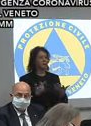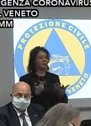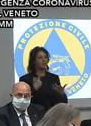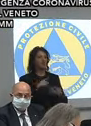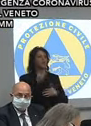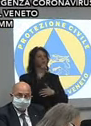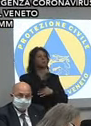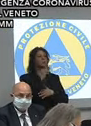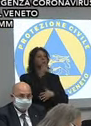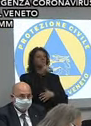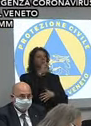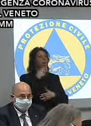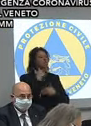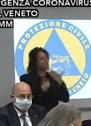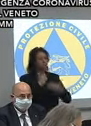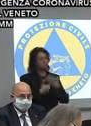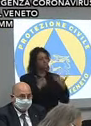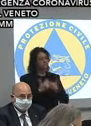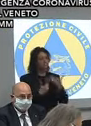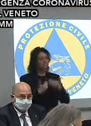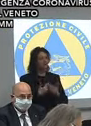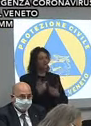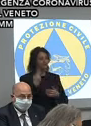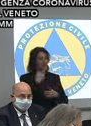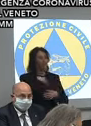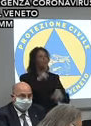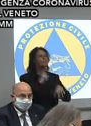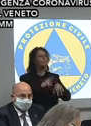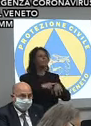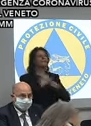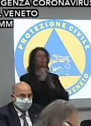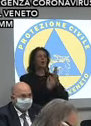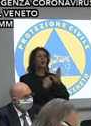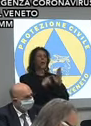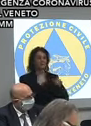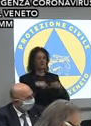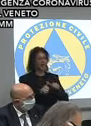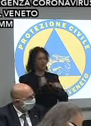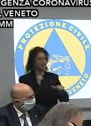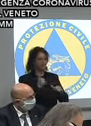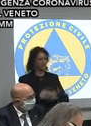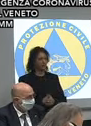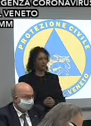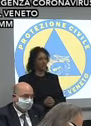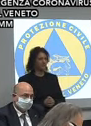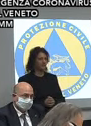tant'è vero che arriviamo in maniera anticipata rispetto al cronoprogramma. Per quanto riguarda, mi dicevi?